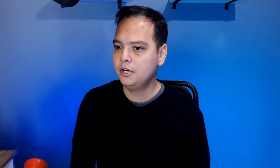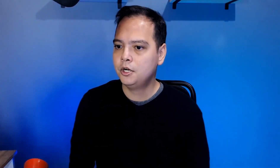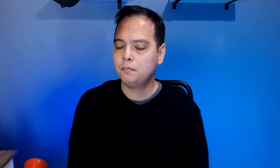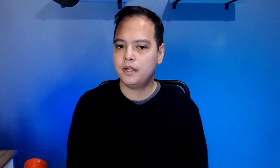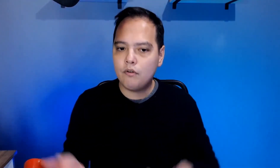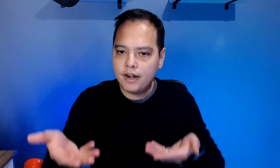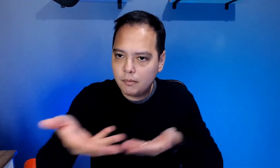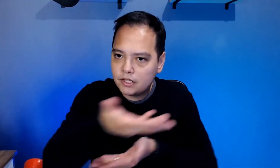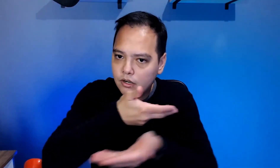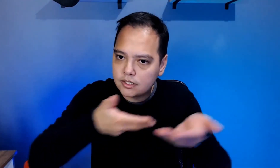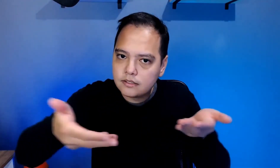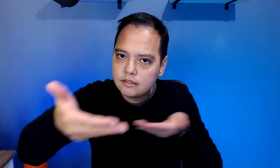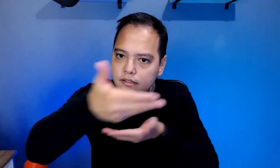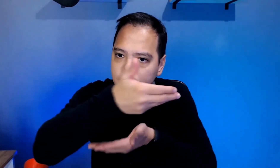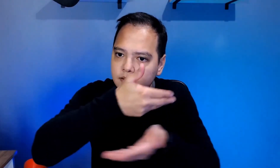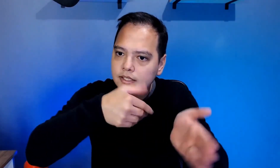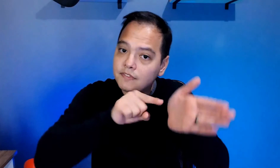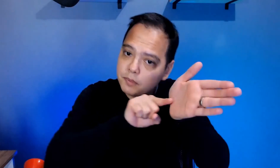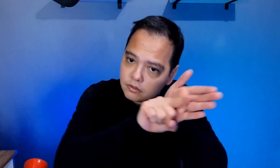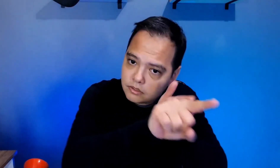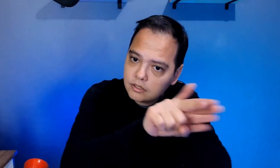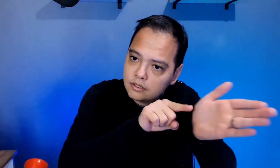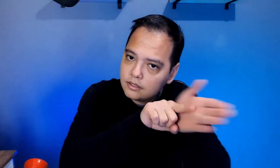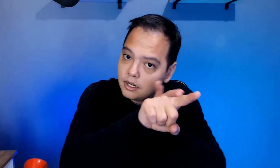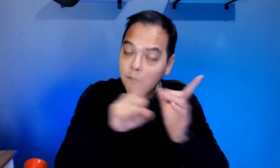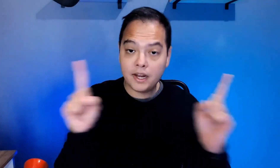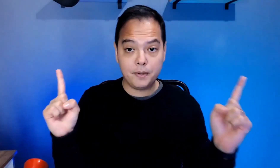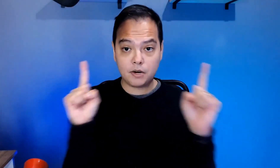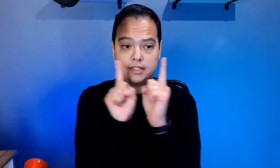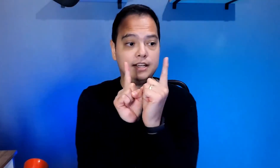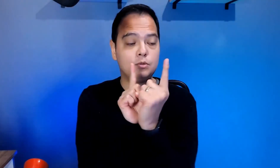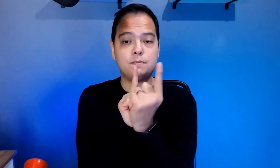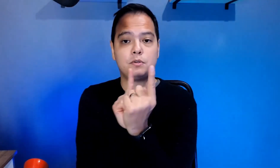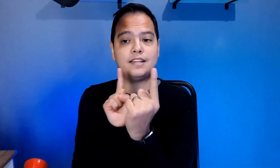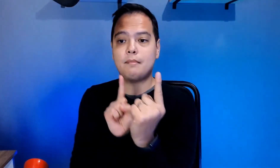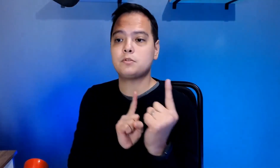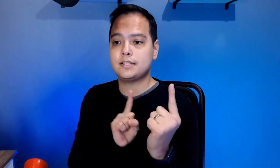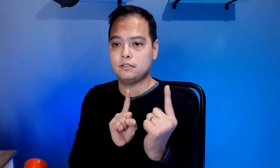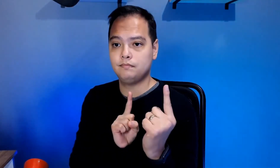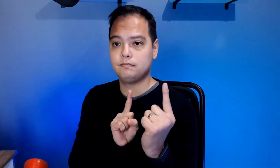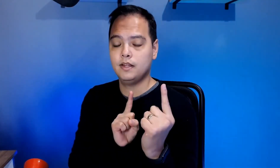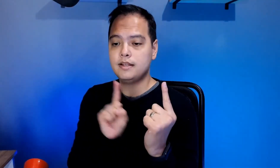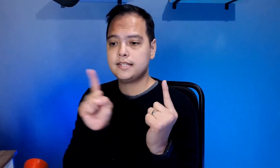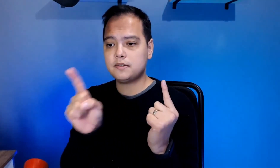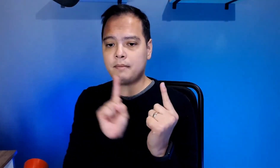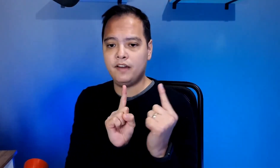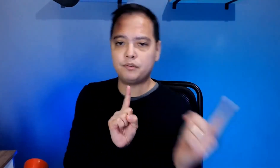Porque conversa é uma troca. Você faz pergunta. Porque pode acontecer das duas pessoas estarem na mesma situação. Você não sabe o que falar para o surdo não